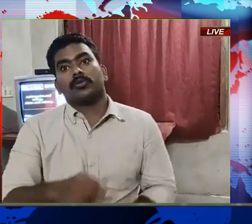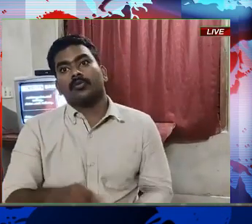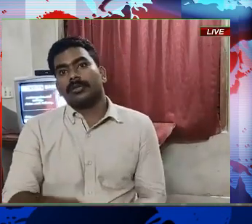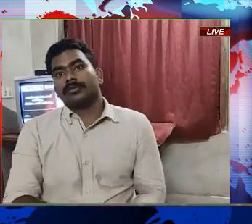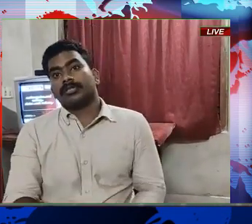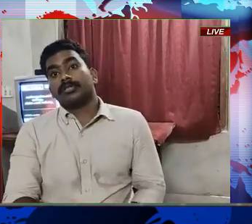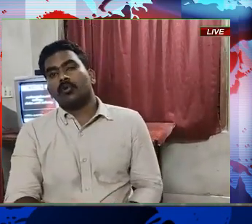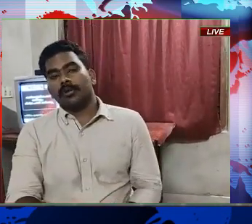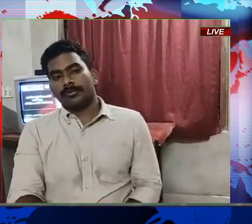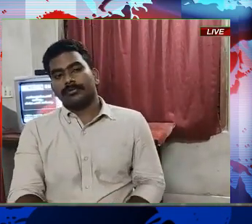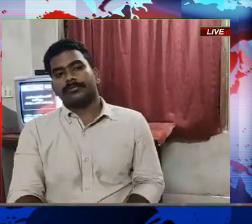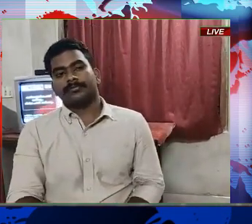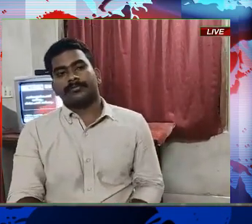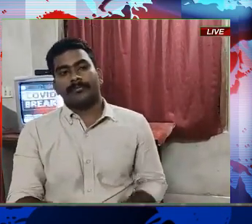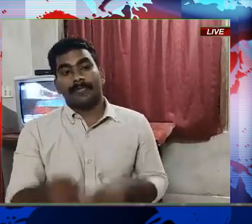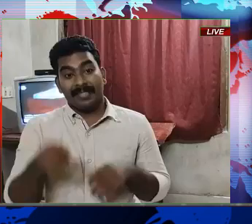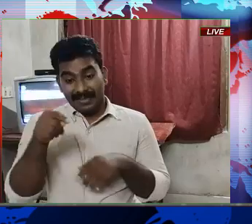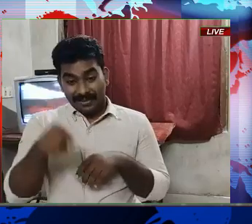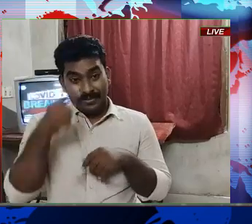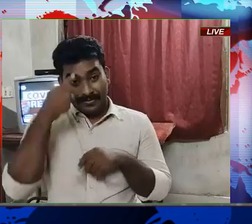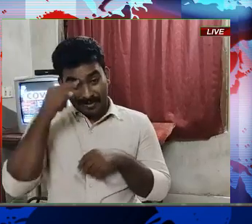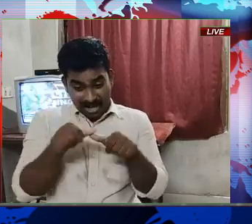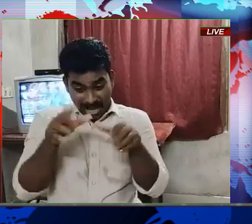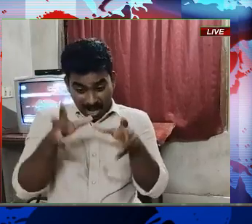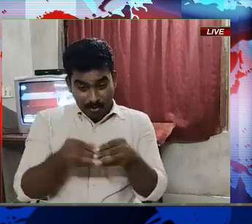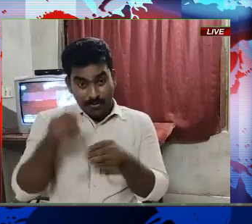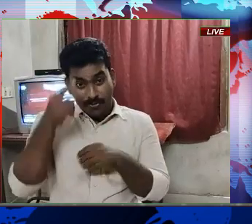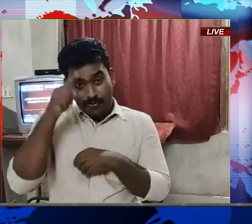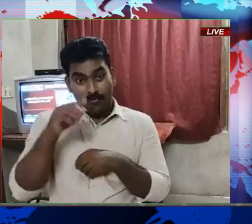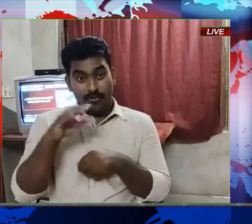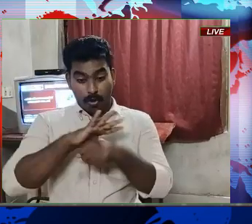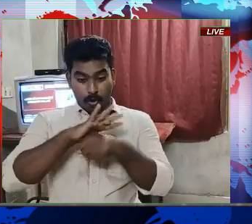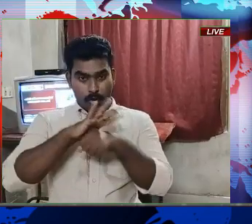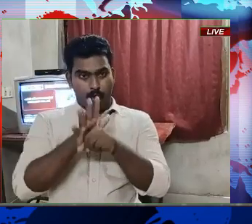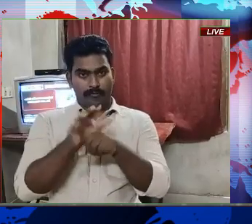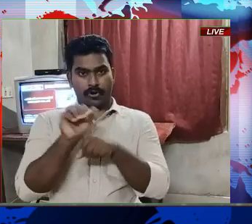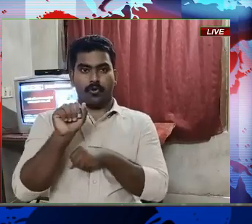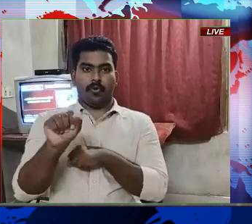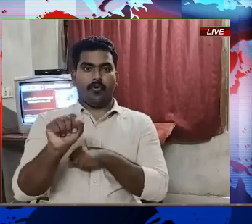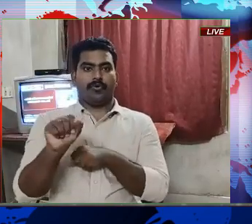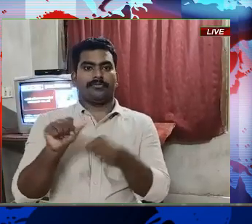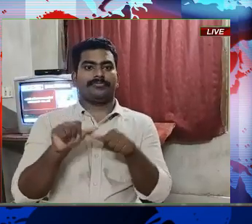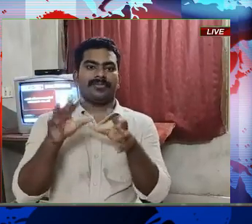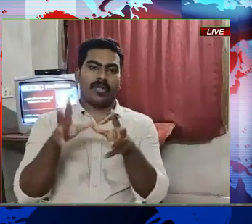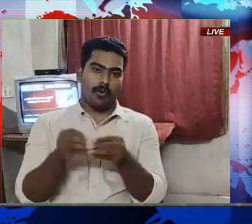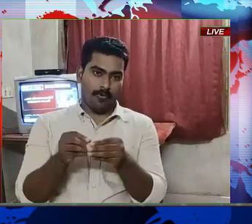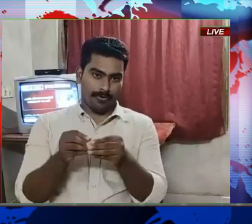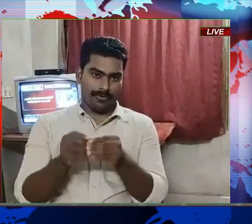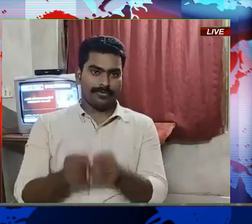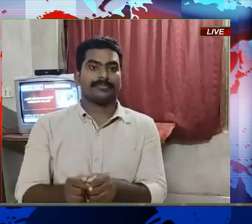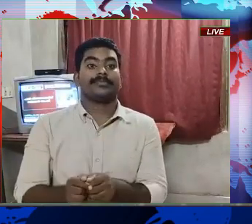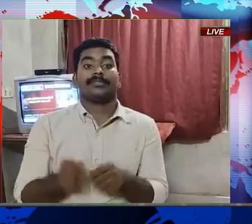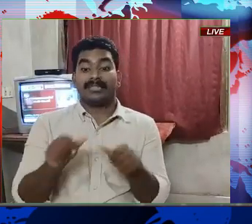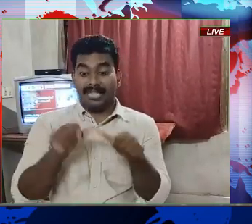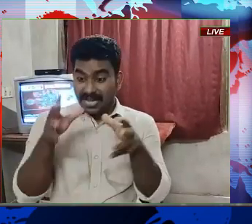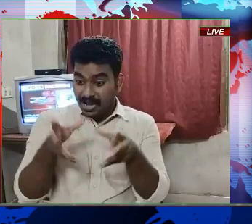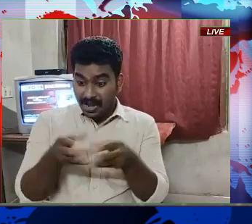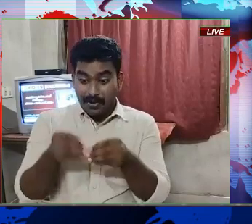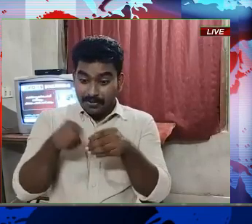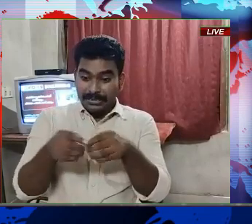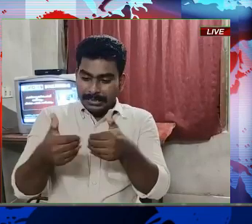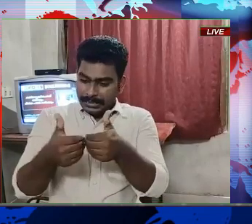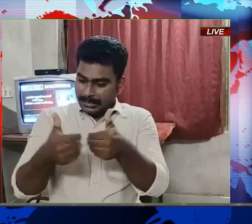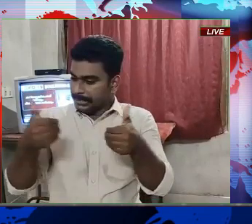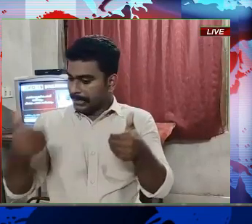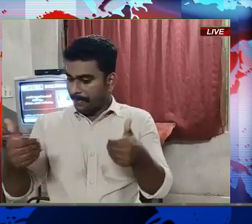രോഗാണുവാഹകനാണെങ്കിൽ നിങ്ങളെ ഇന്നത്തെ ആരോഗ്യനില വെച്ച് നിങ്ങളത് പെട്ടെന്നങ്ങ് ബാധിക്കണമെന്നില്ല. പക്ഷേ അത് സപ്ലൈ ചെയ്യാൻ